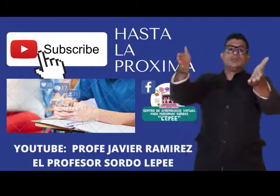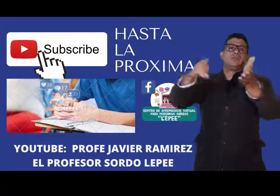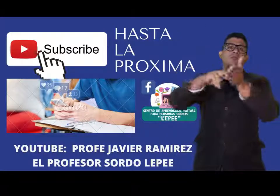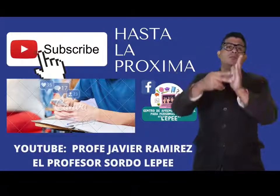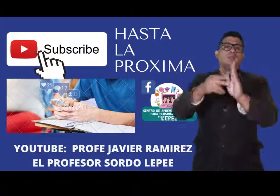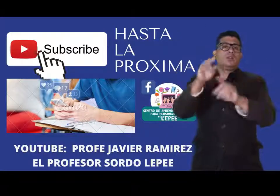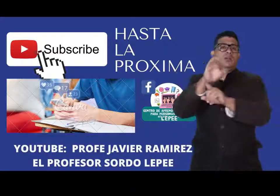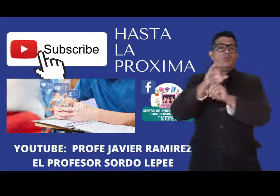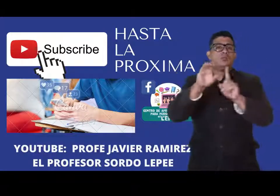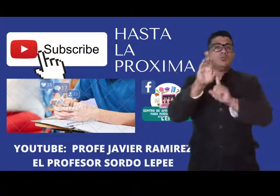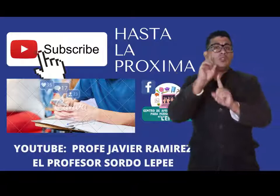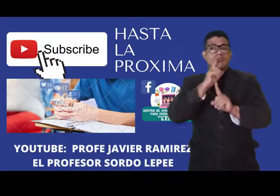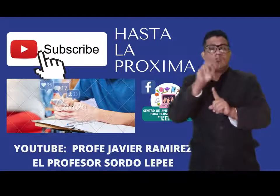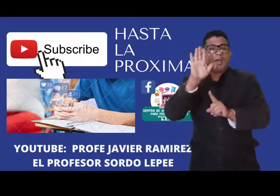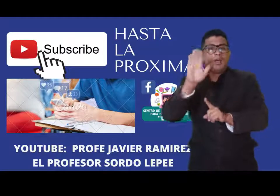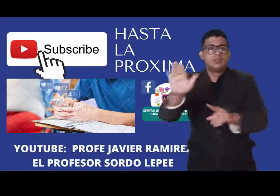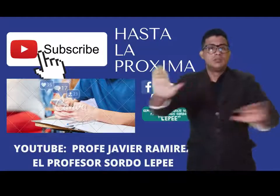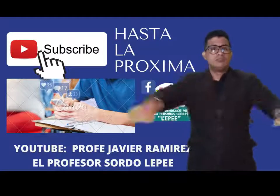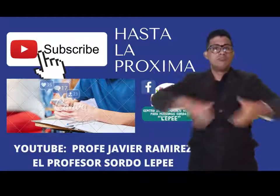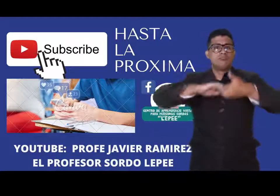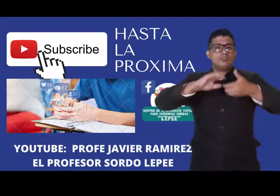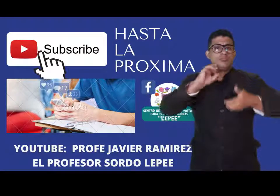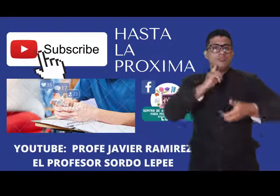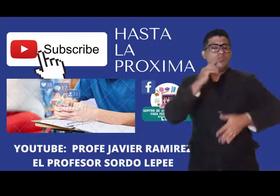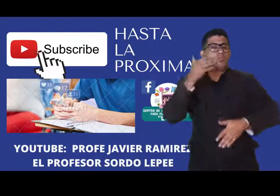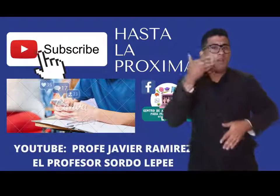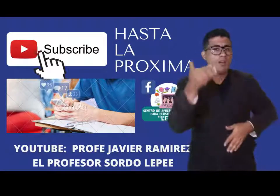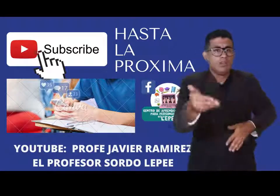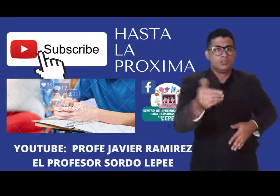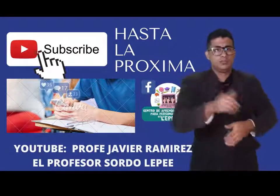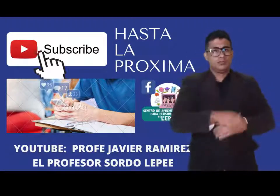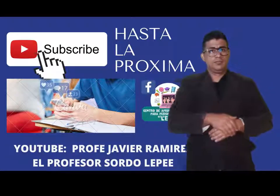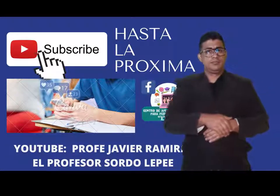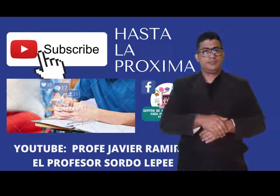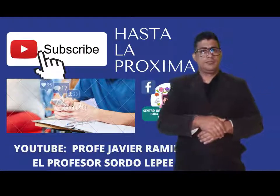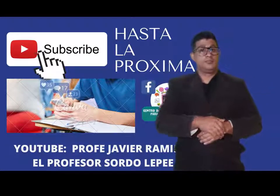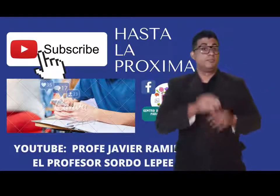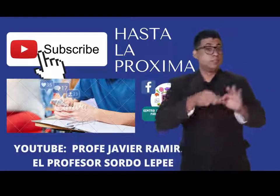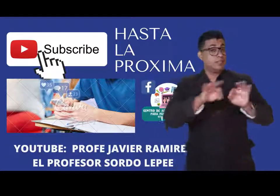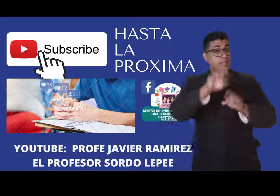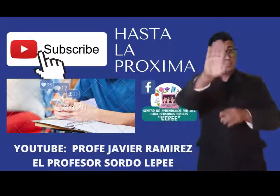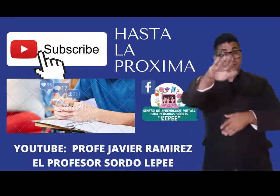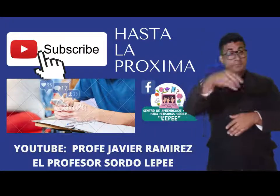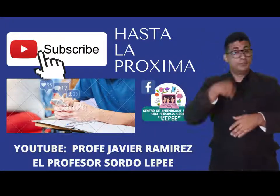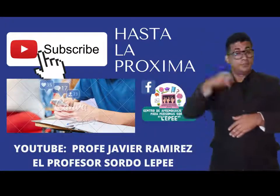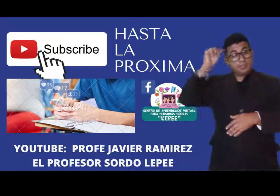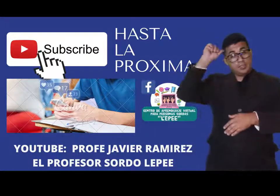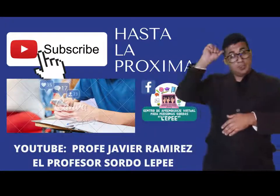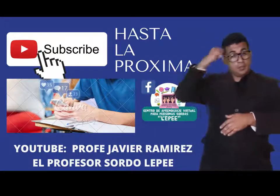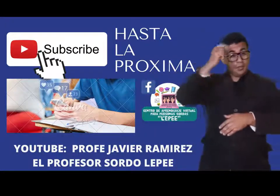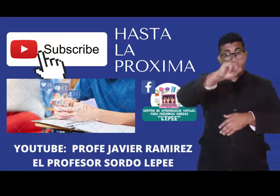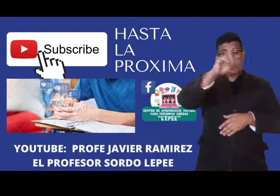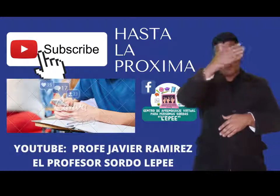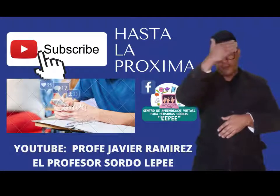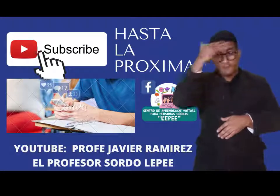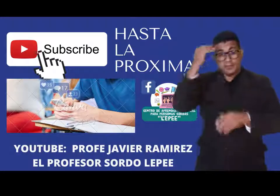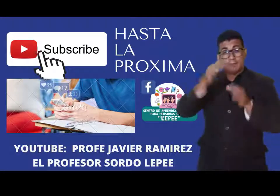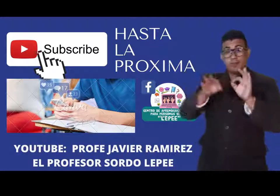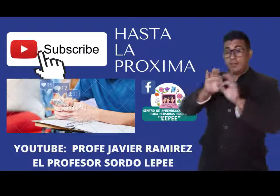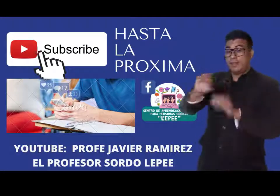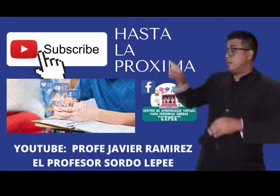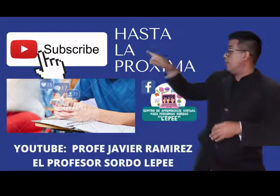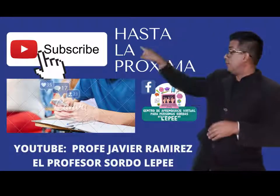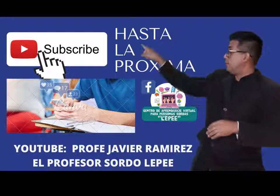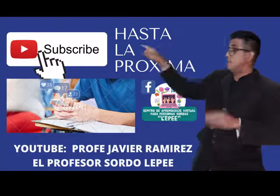manera puedan entender esto del ecosistema sordo, que es parte importante de la cultura sorda. Ahora bien,